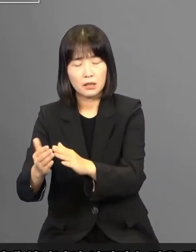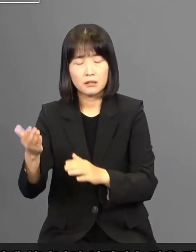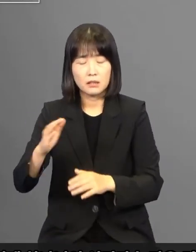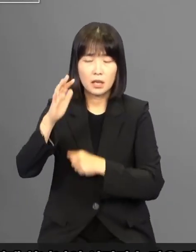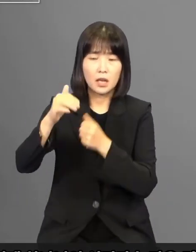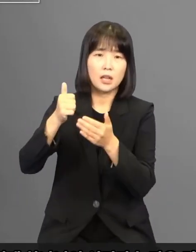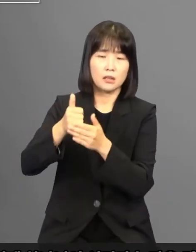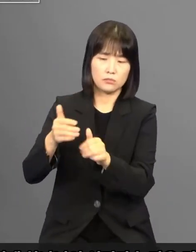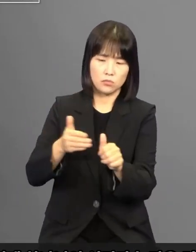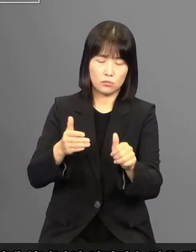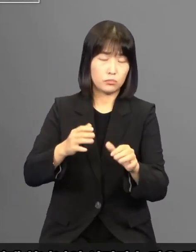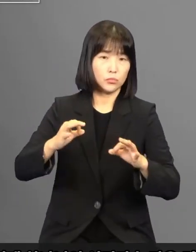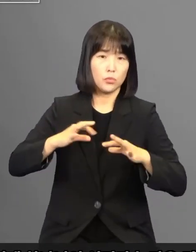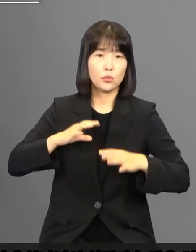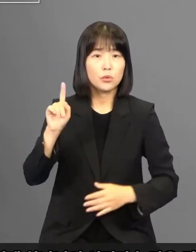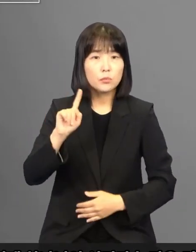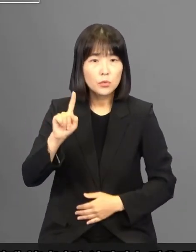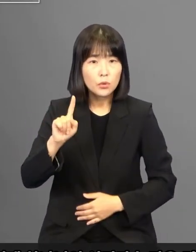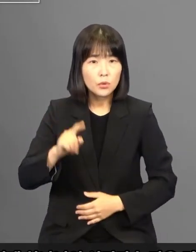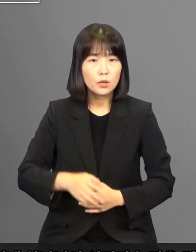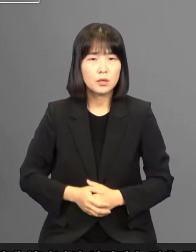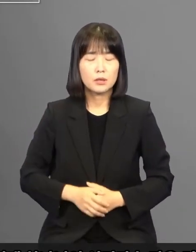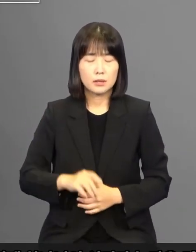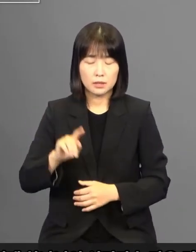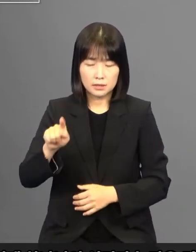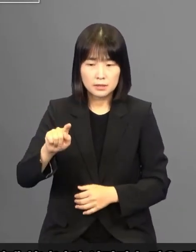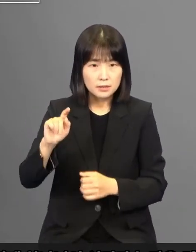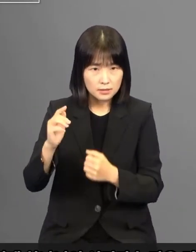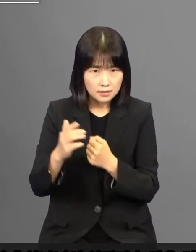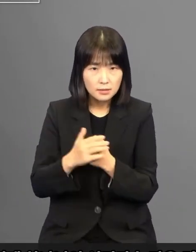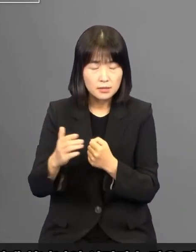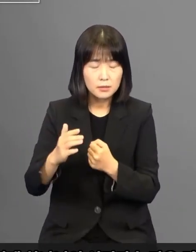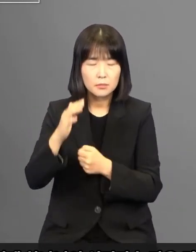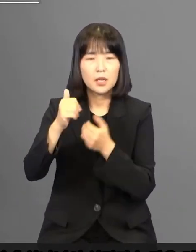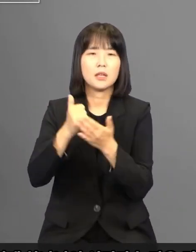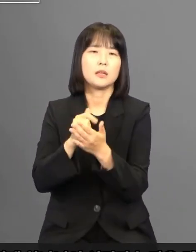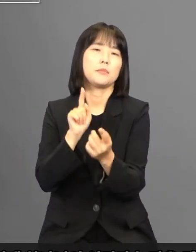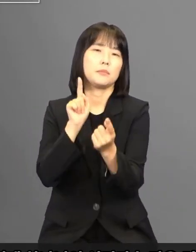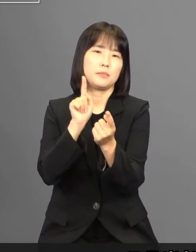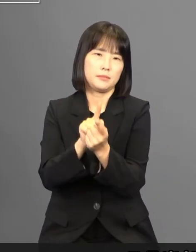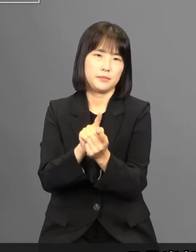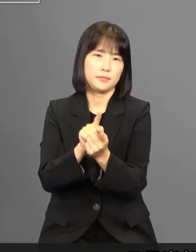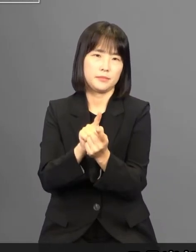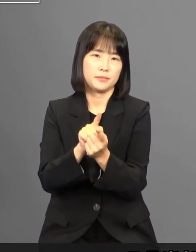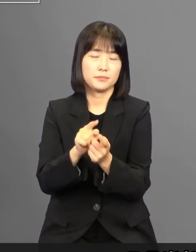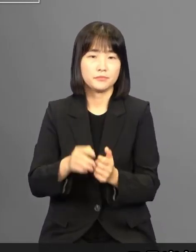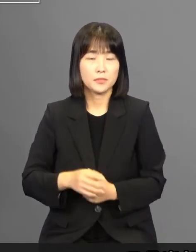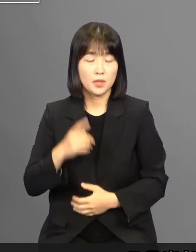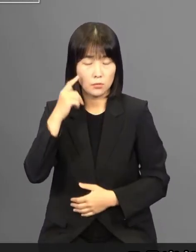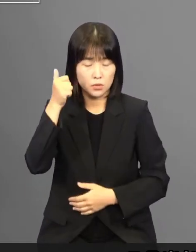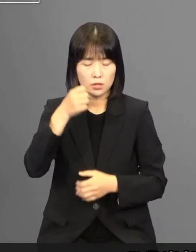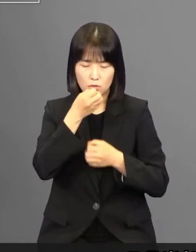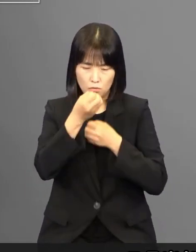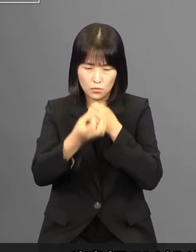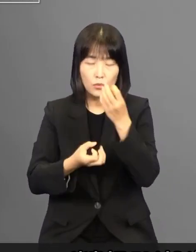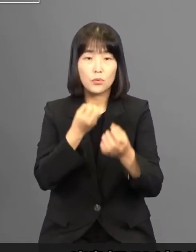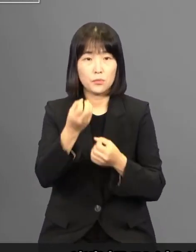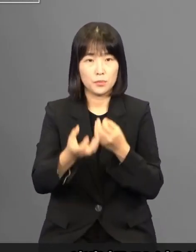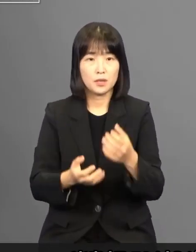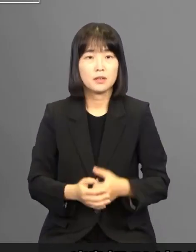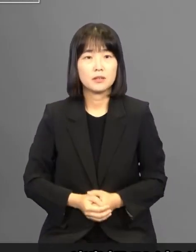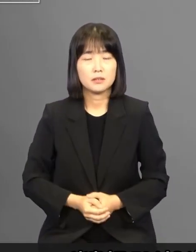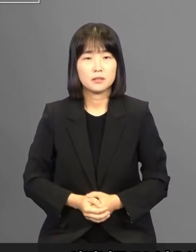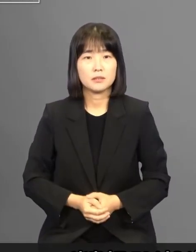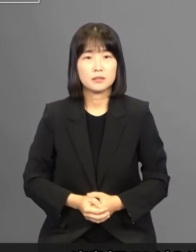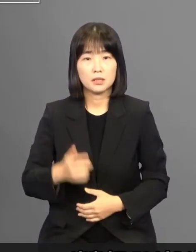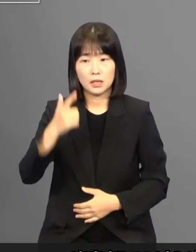참 섭리가 놀라운 것이 바로 그래서 하나님을 만나게 되었다라고 그 목사님이 고백하시는 겁니다.